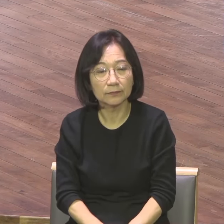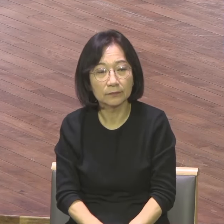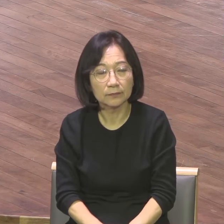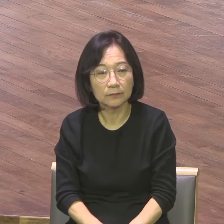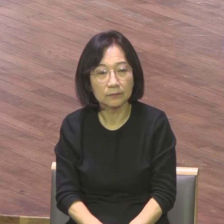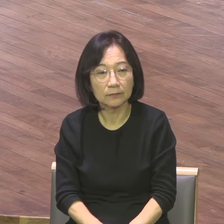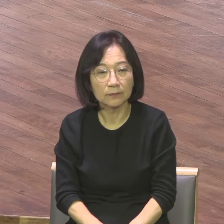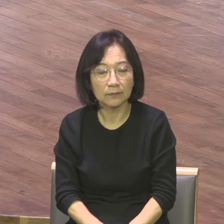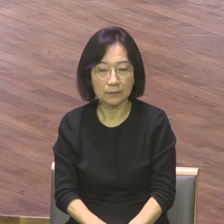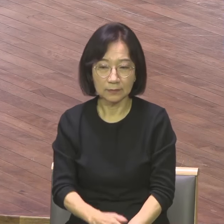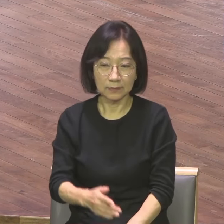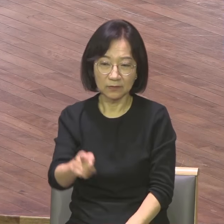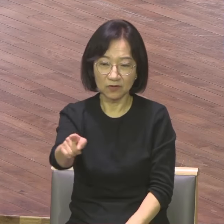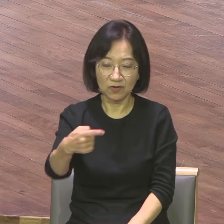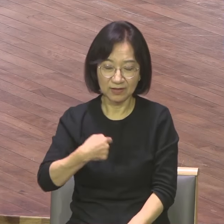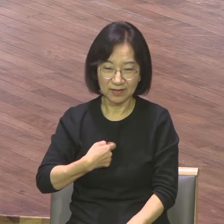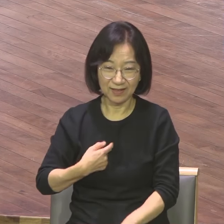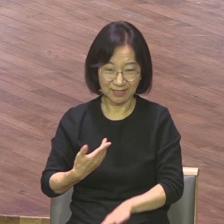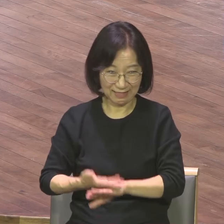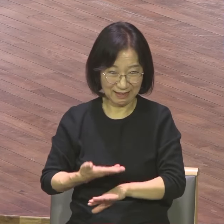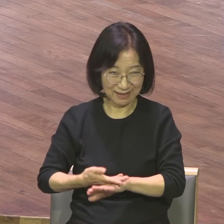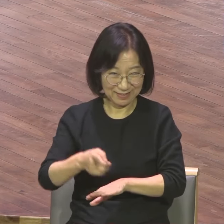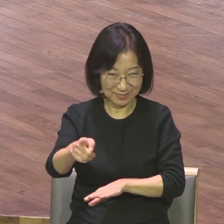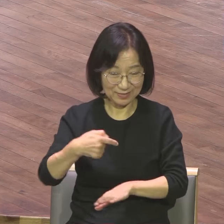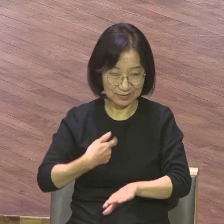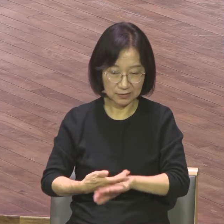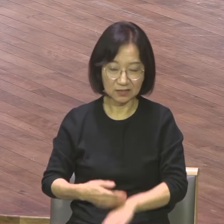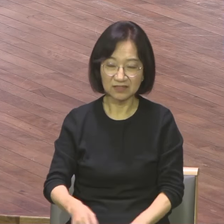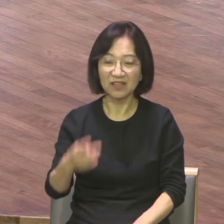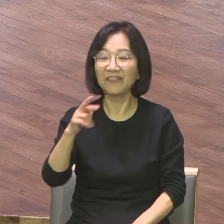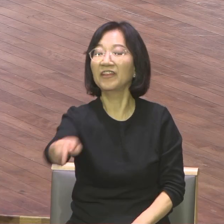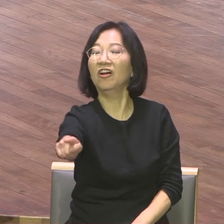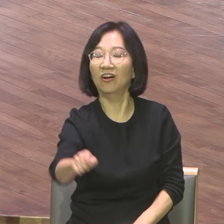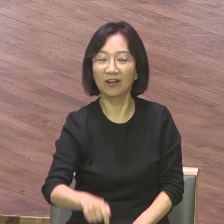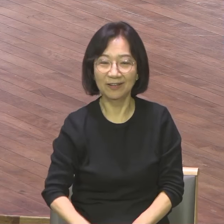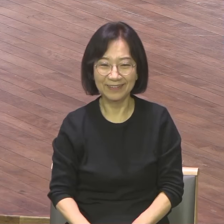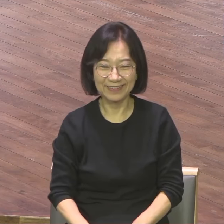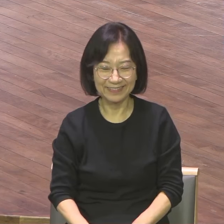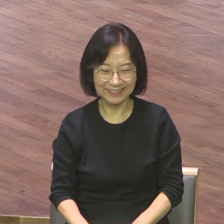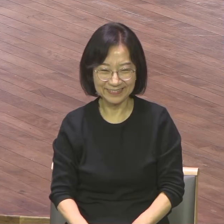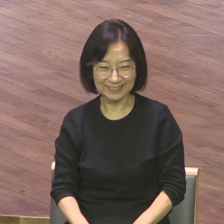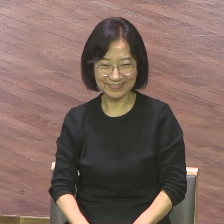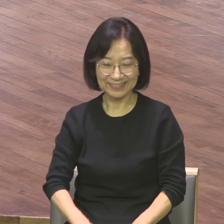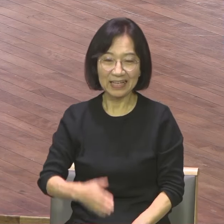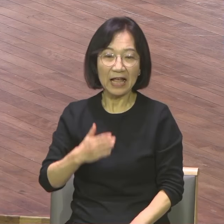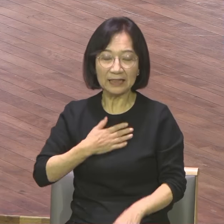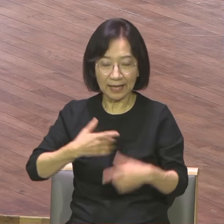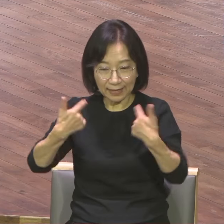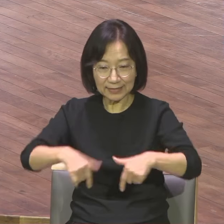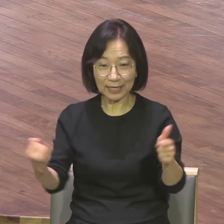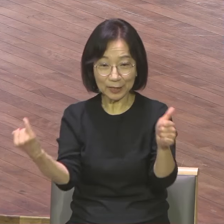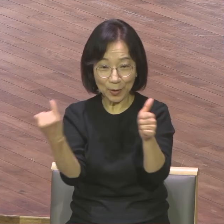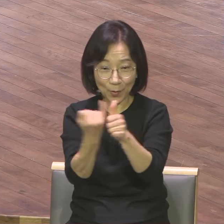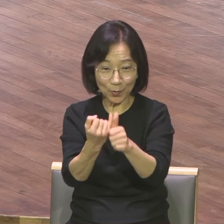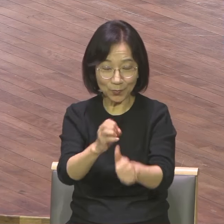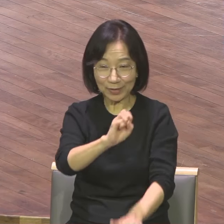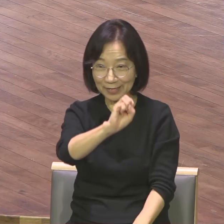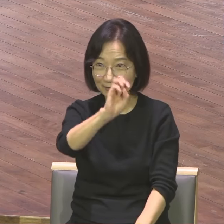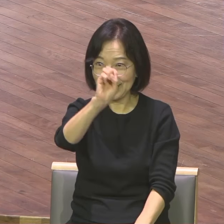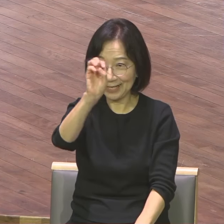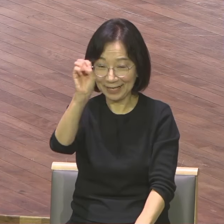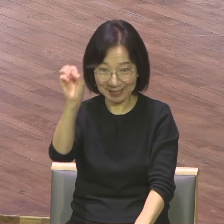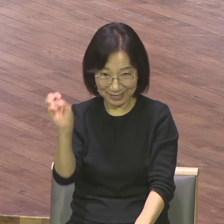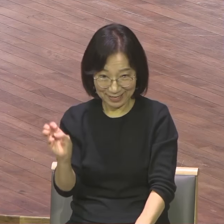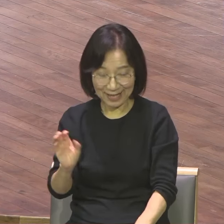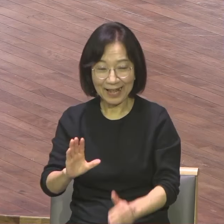나와 다르면 틀리는 거예요. 나와 다르면 틀린다. 그 제가 결혼 주례 할 때마다 하는 말 있잖아요. 롱하고 디프를 구분할 줄